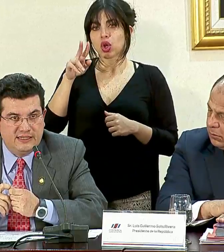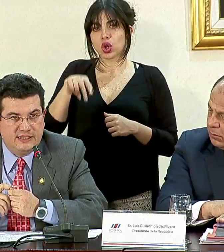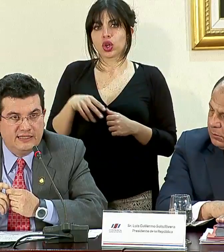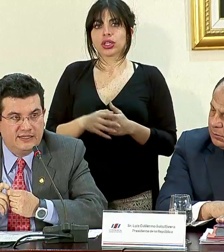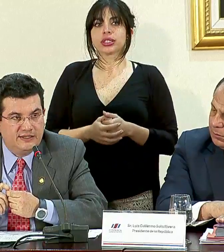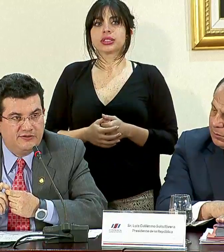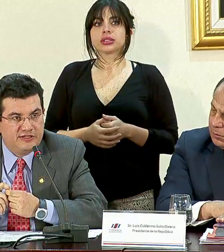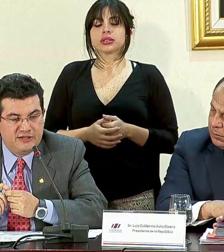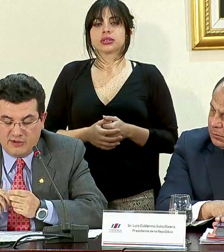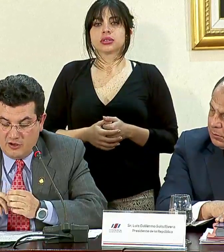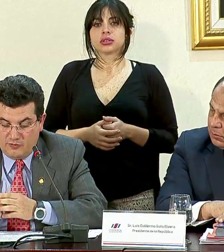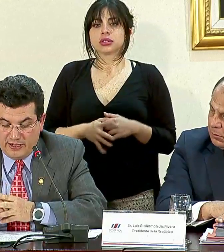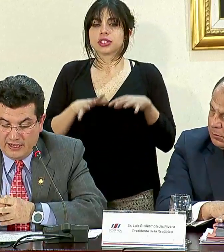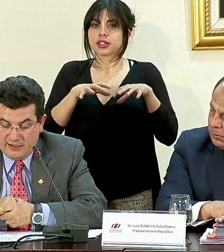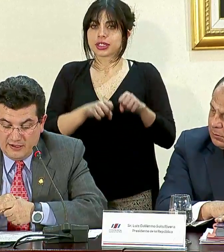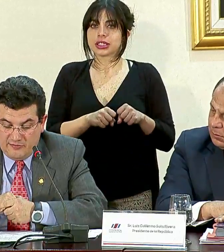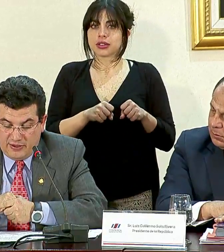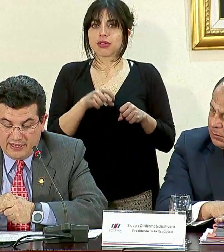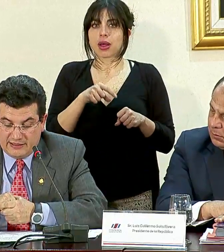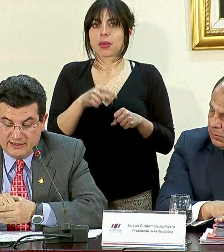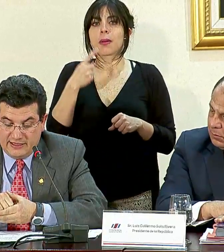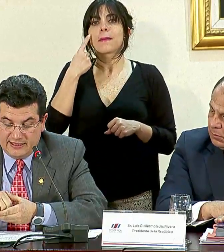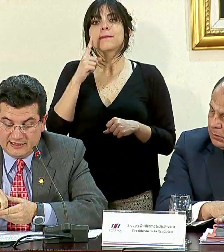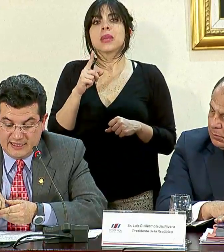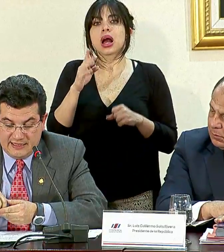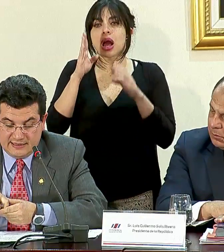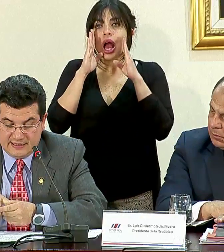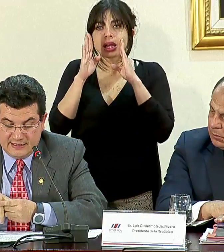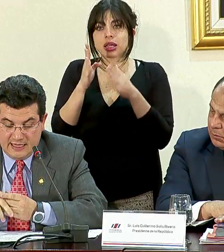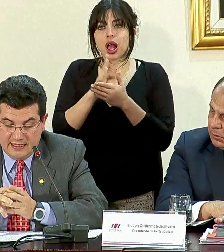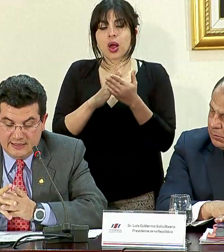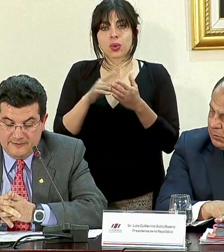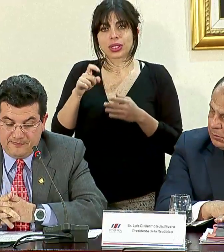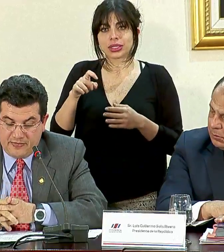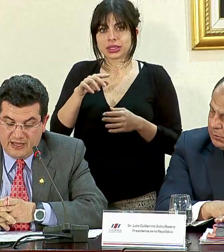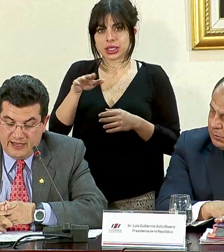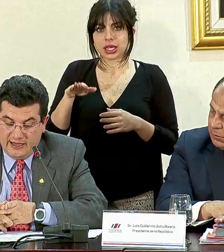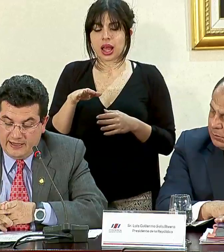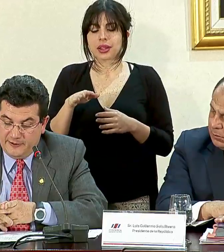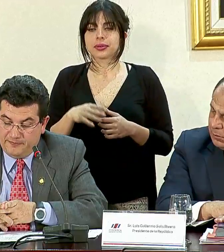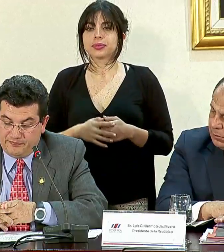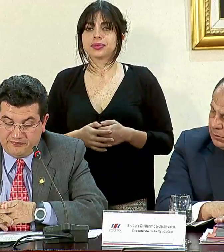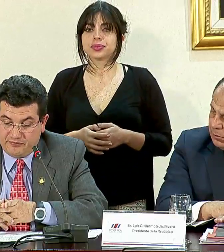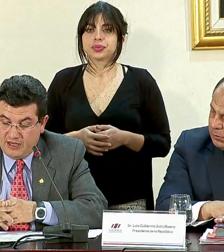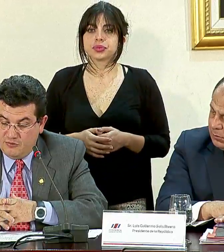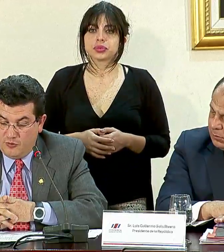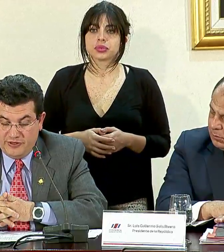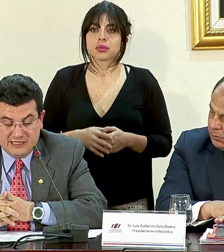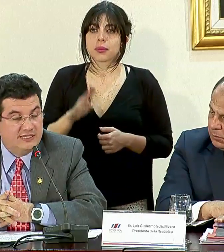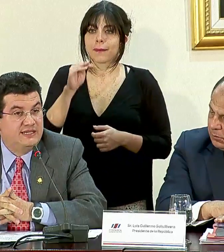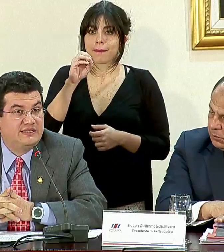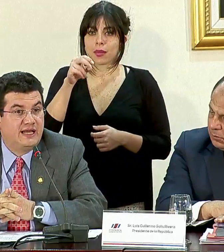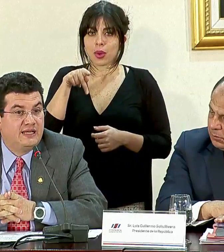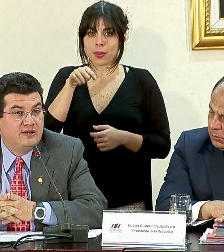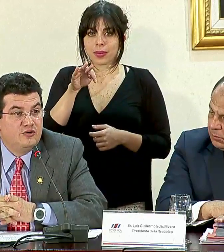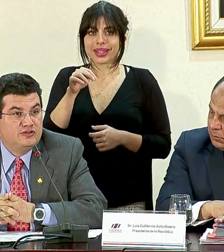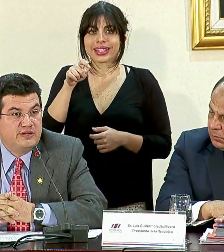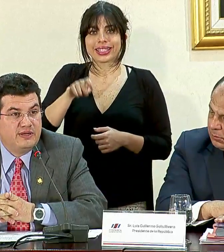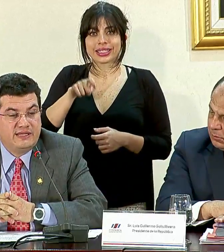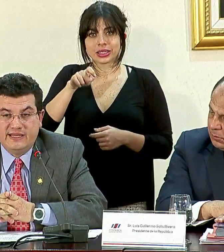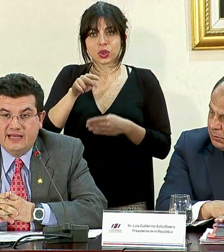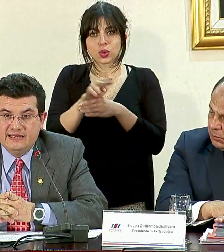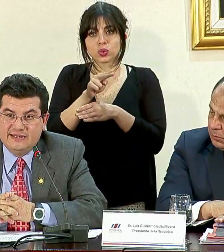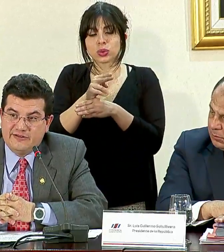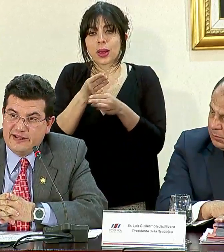5,000 millones de colones reservado para atender esta necesidad. El MOP necesita